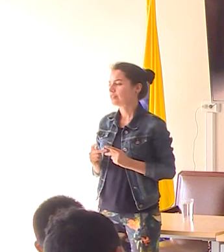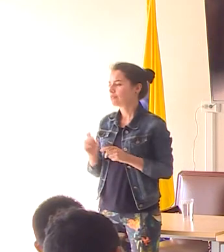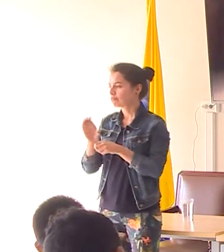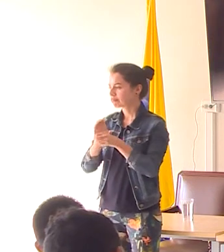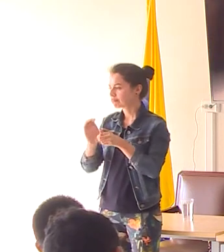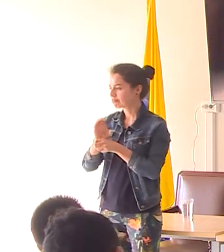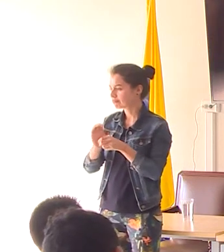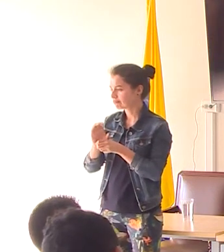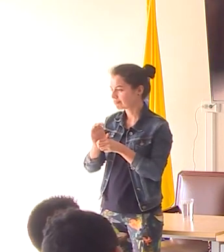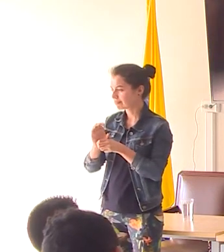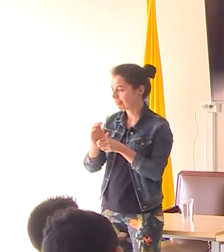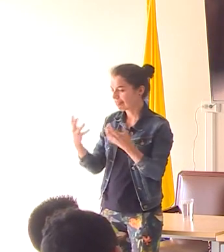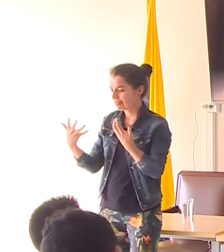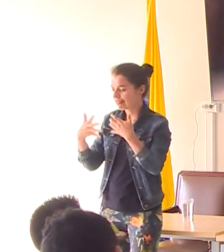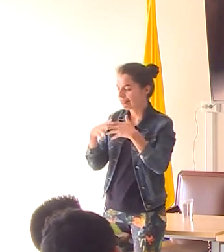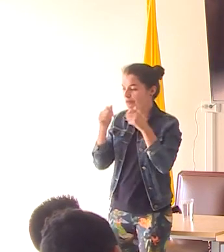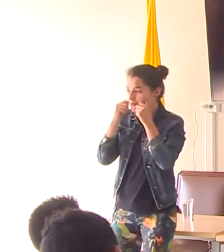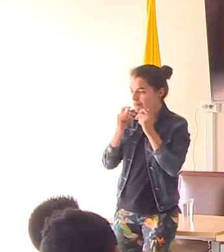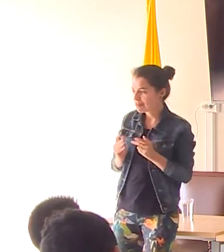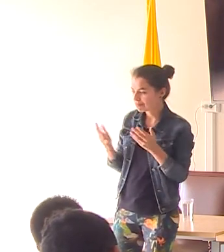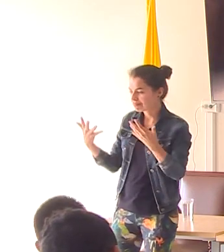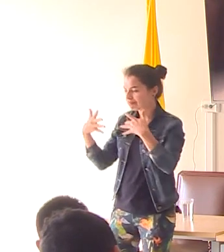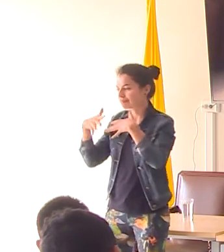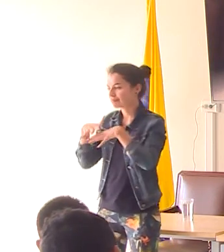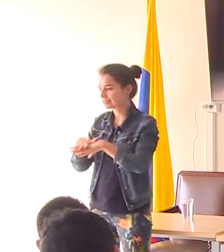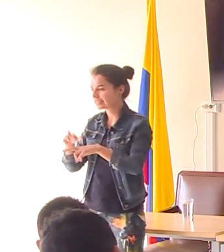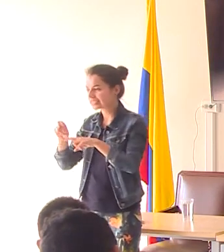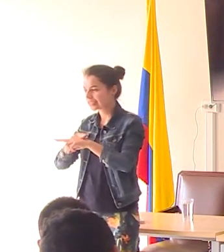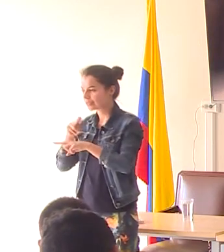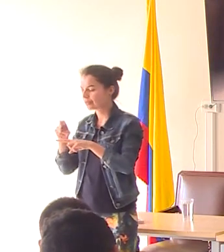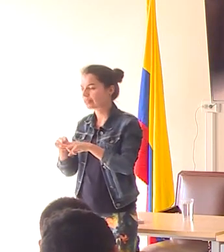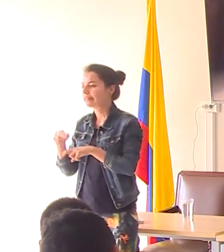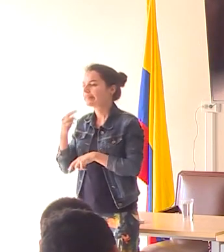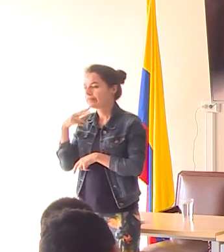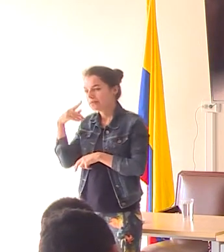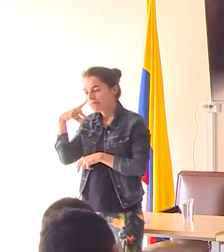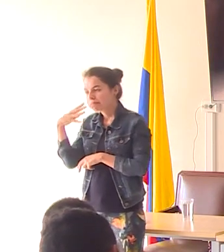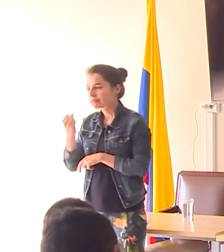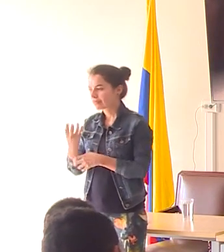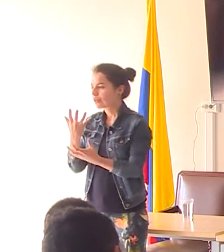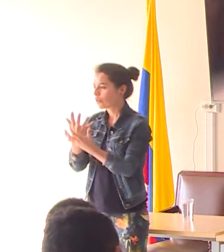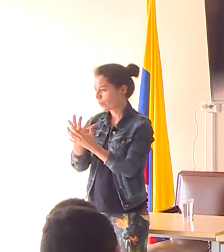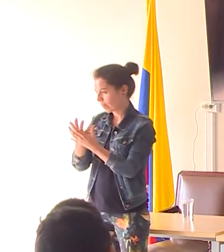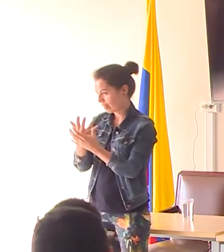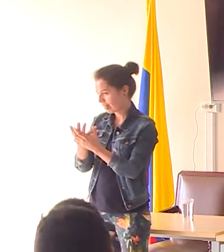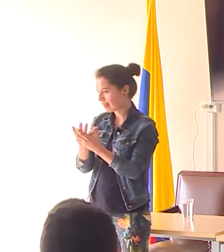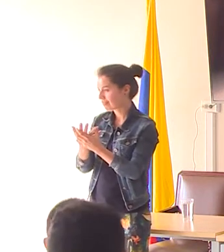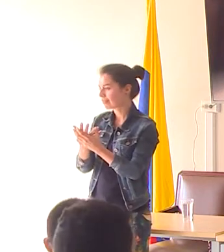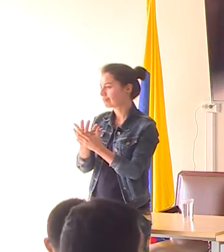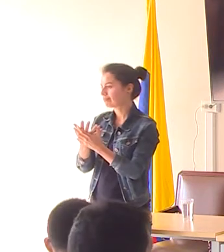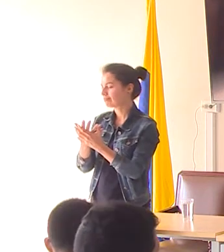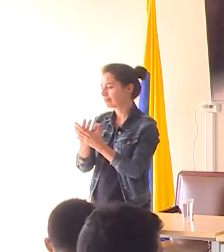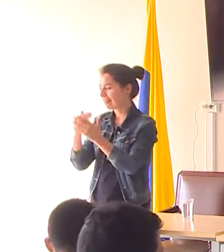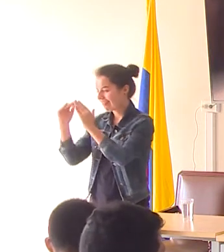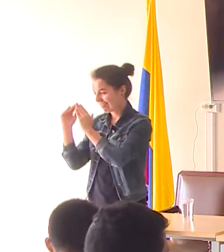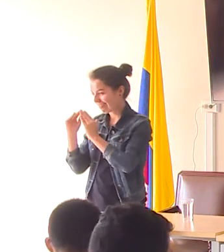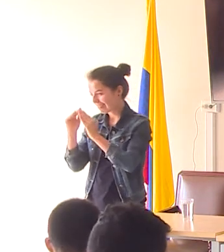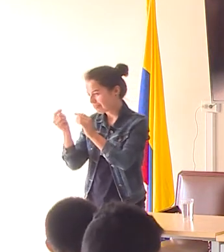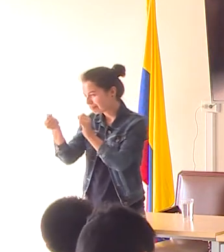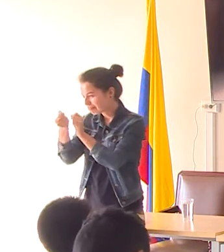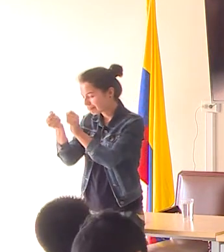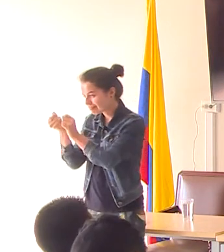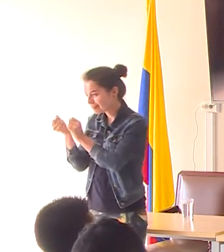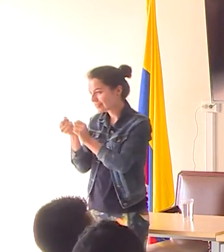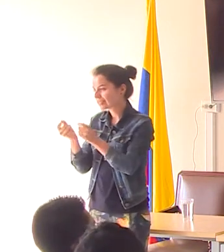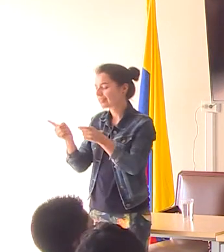esos sistemas naturales y si encontramos por ejemplo los humedales que ya están antropizados algunos territorios de la